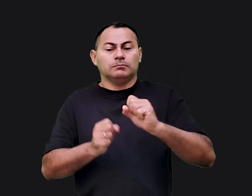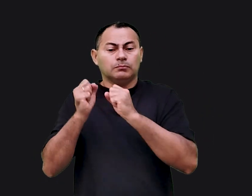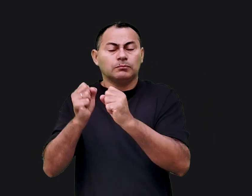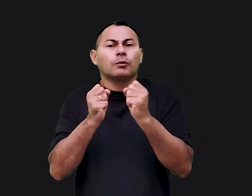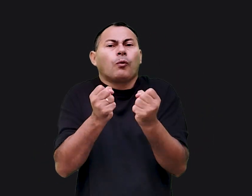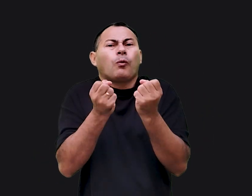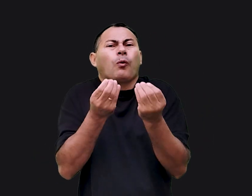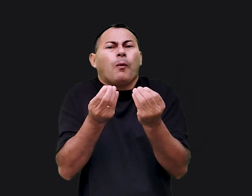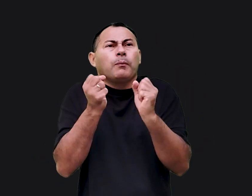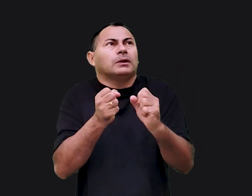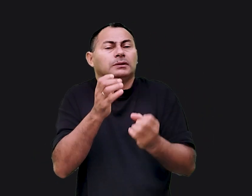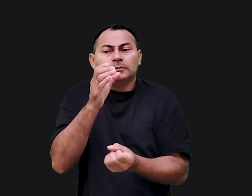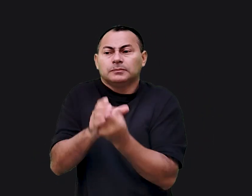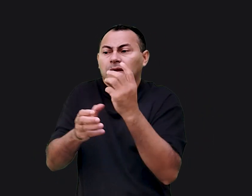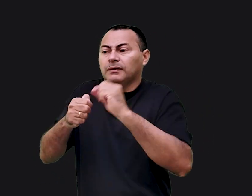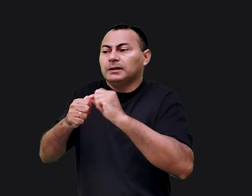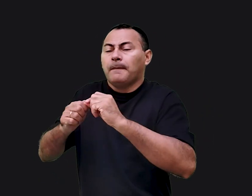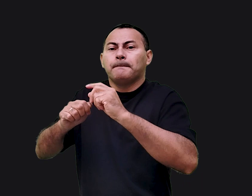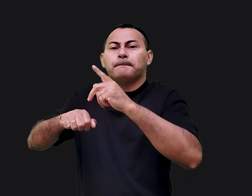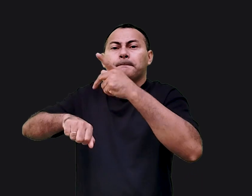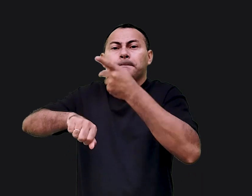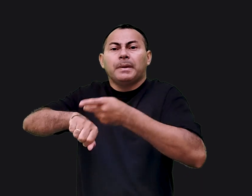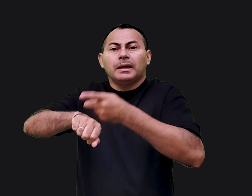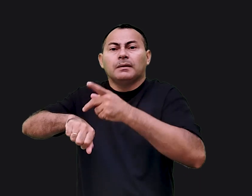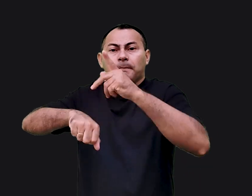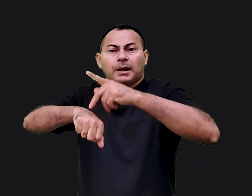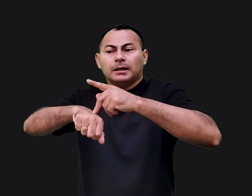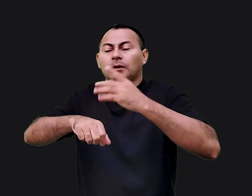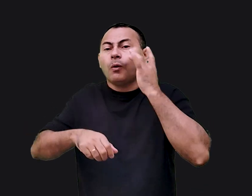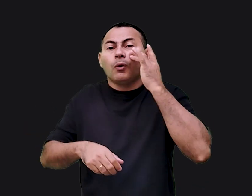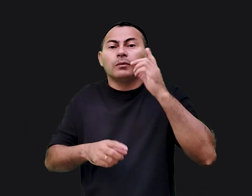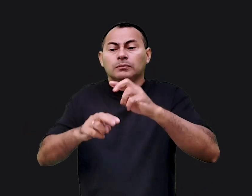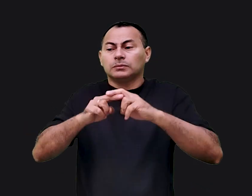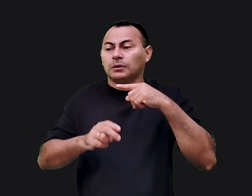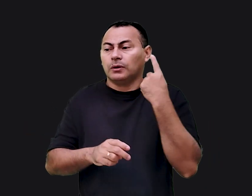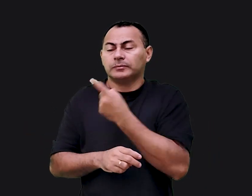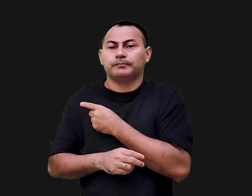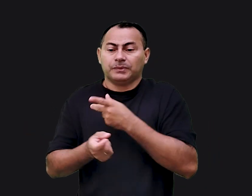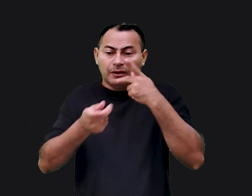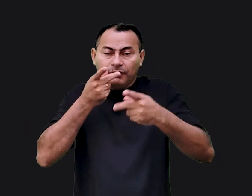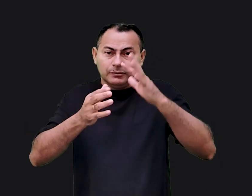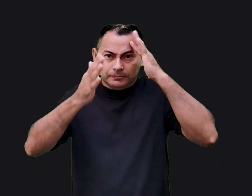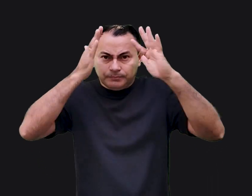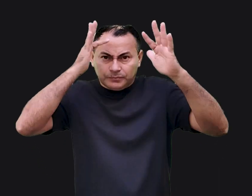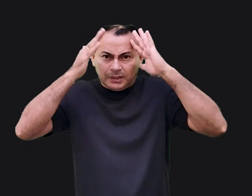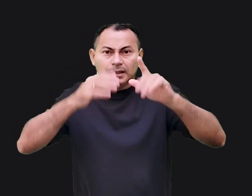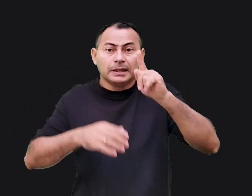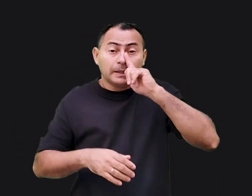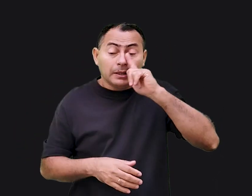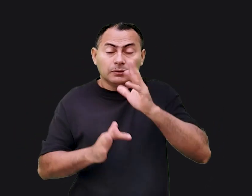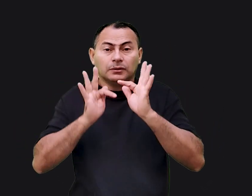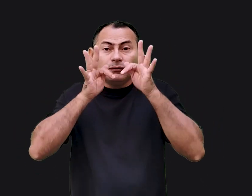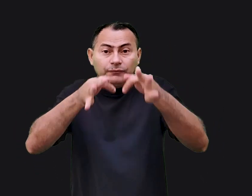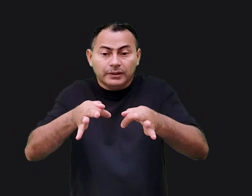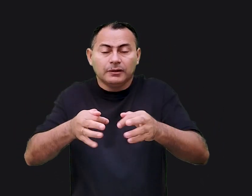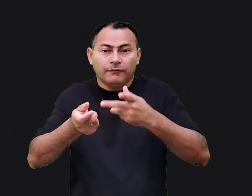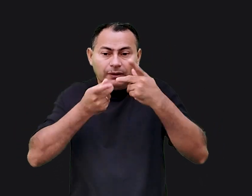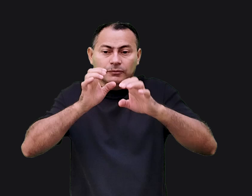poderia Deus ser reproduzido em pedra prata ou our por nós ele citou os filósofos gregos e no final pregou o evangelho